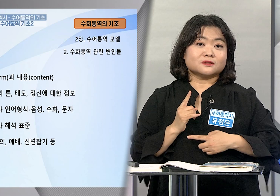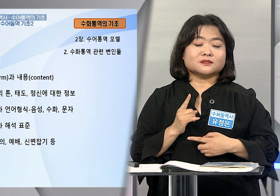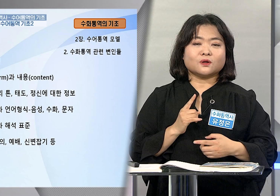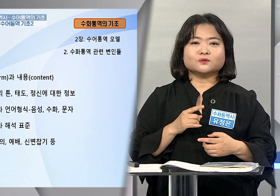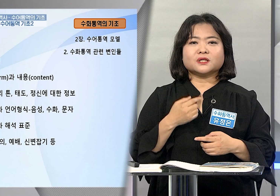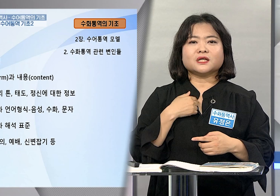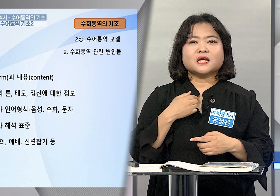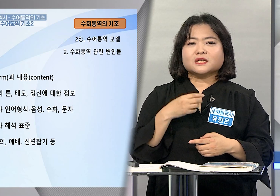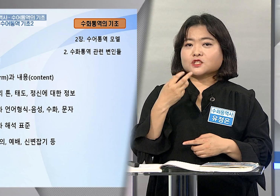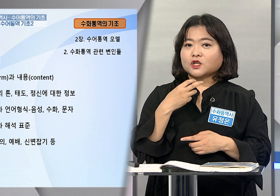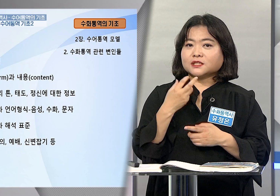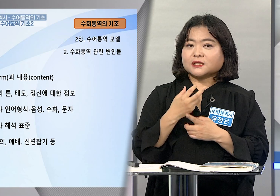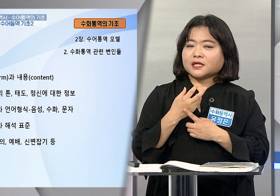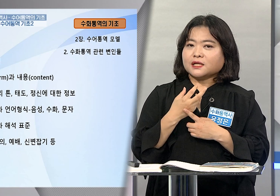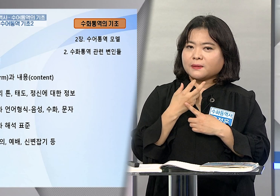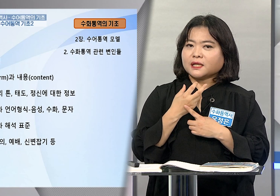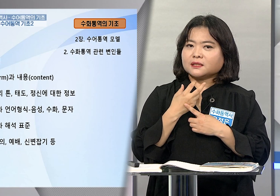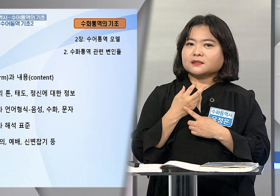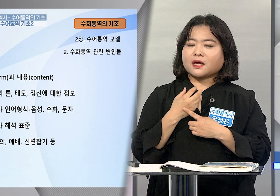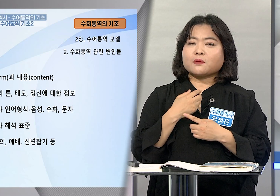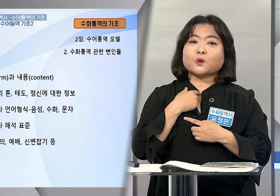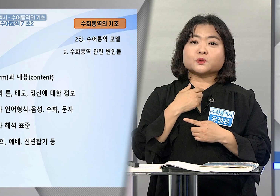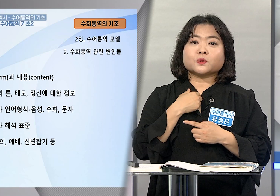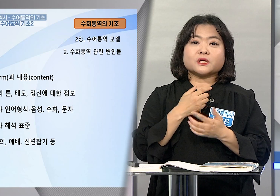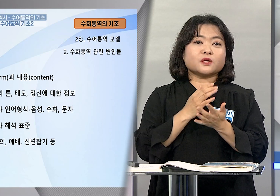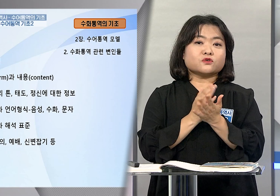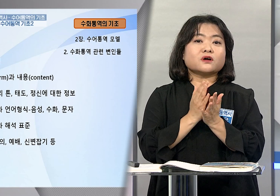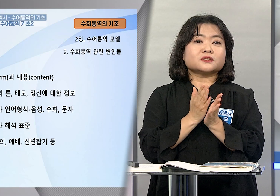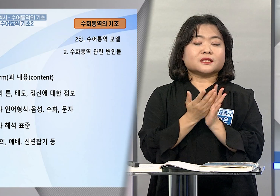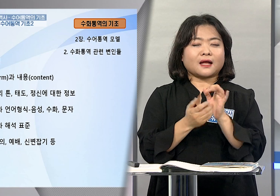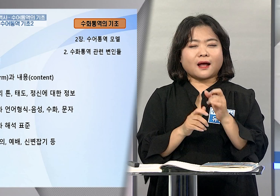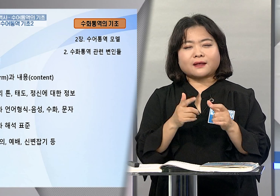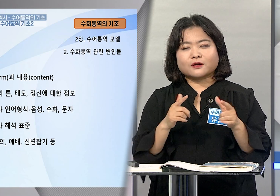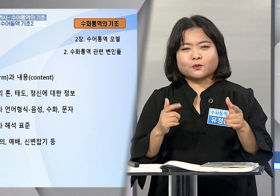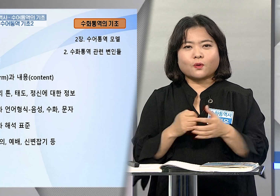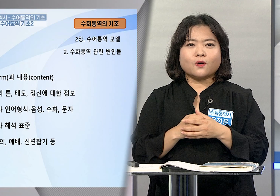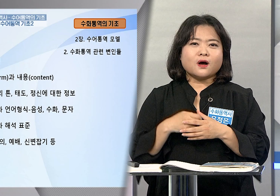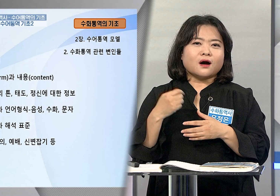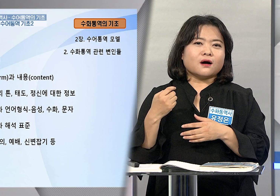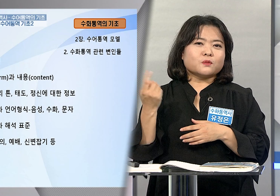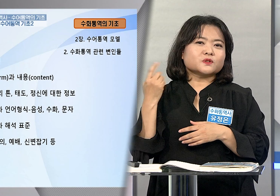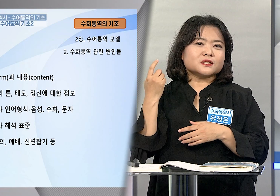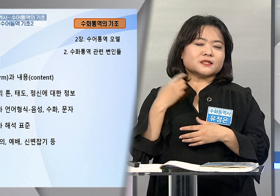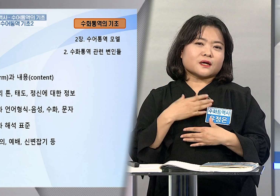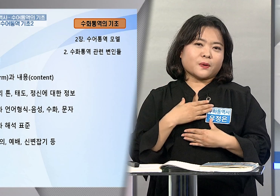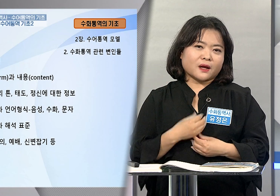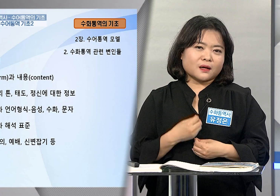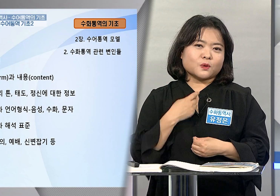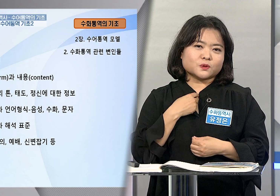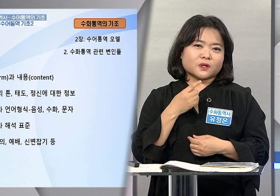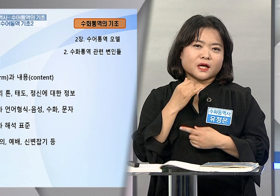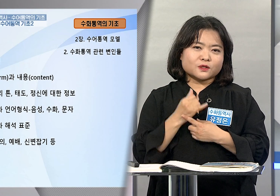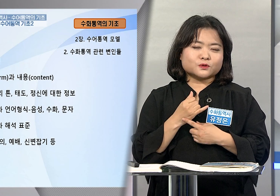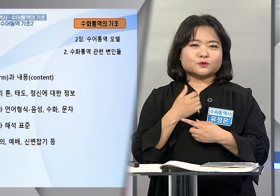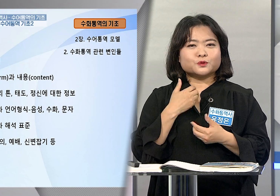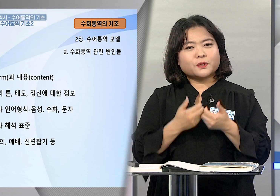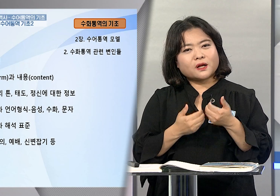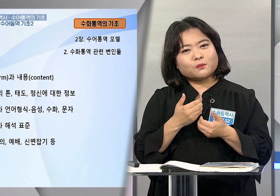있거든요. 우리 청인들이 일반인들의 목소리의 유형들이 다 다르고 목소리 듣기가 편안한 목소리가 있고 불편한